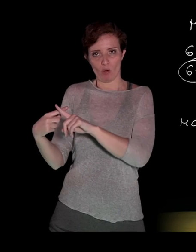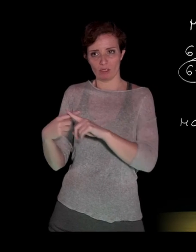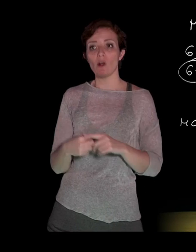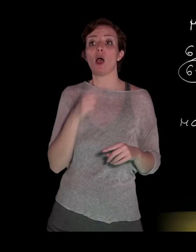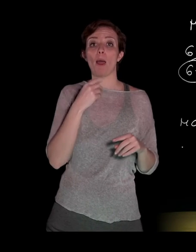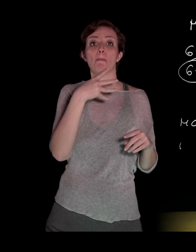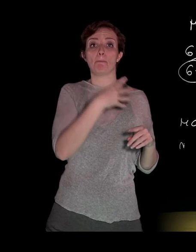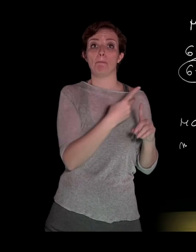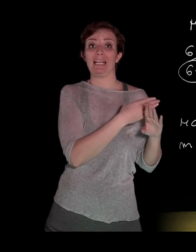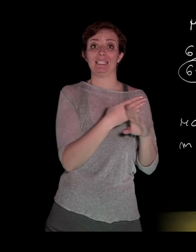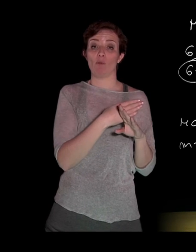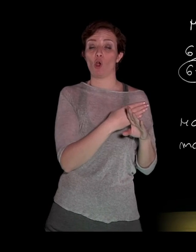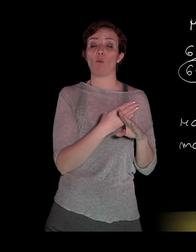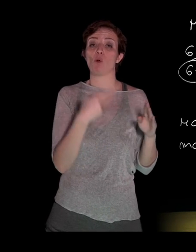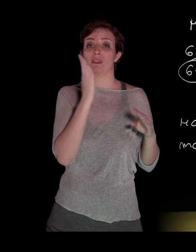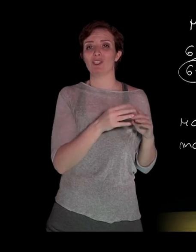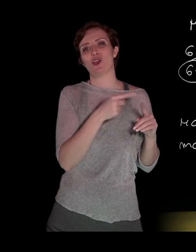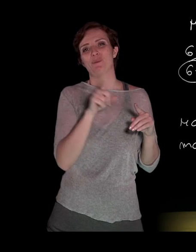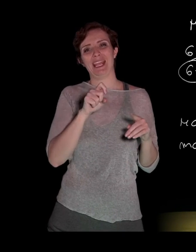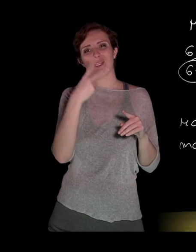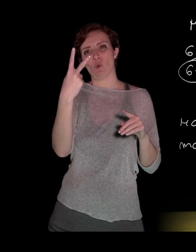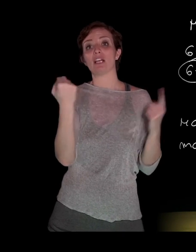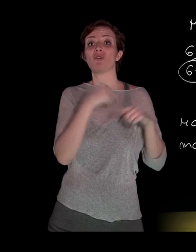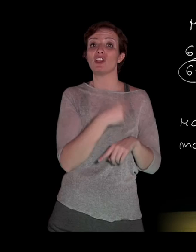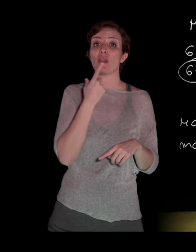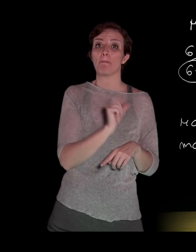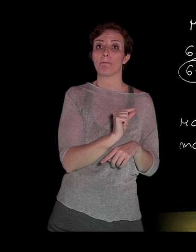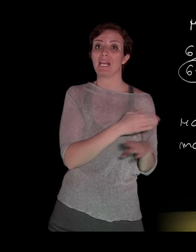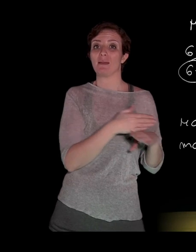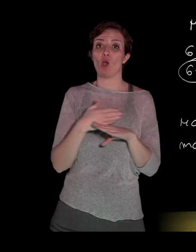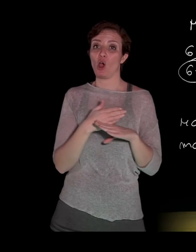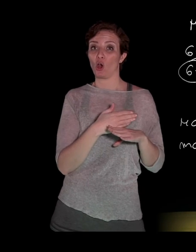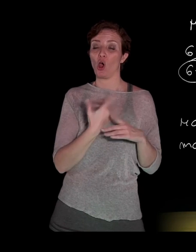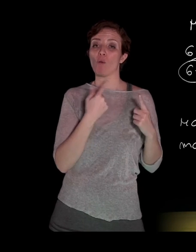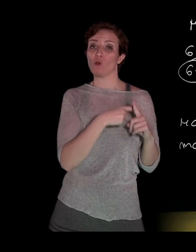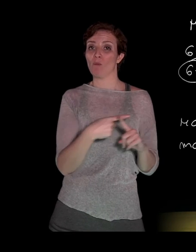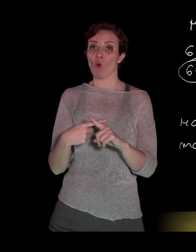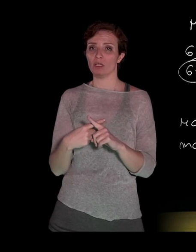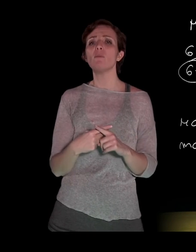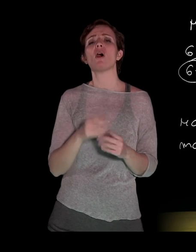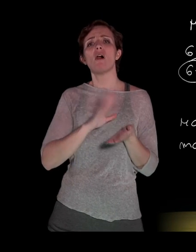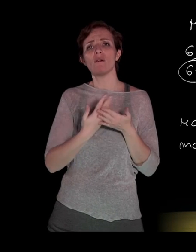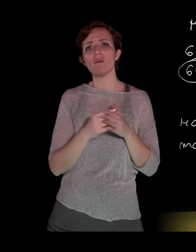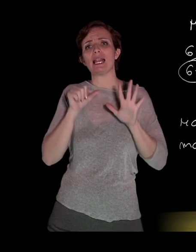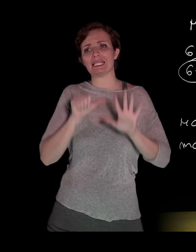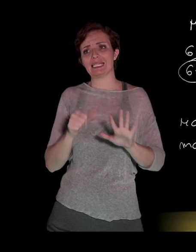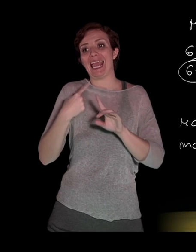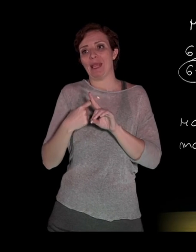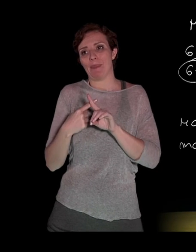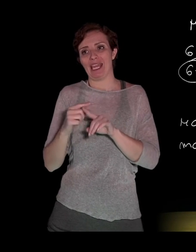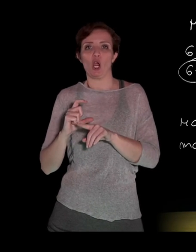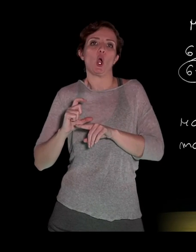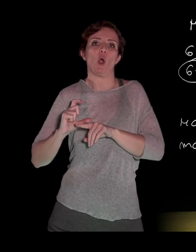qu mentre il minimo comune multiplo è invece pari a 6 per coefficiente e